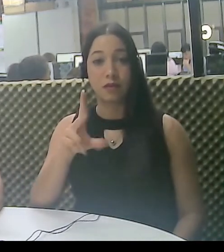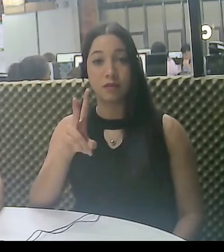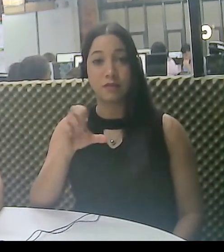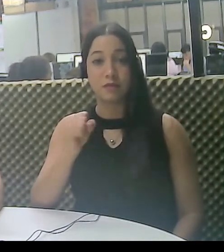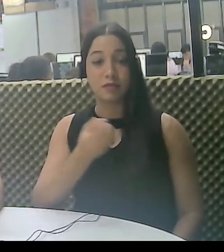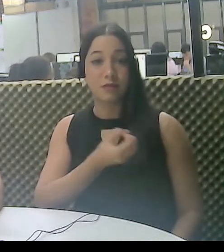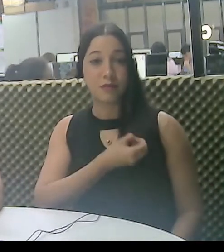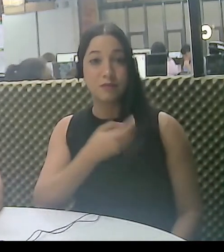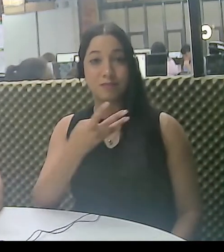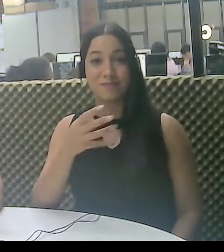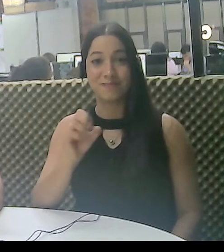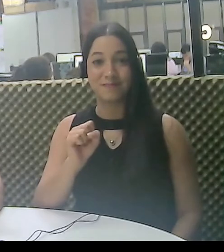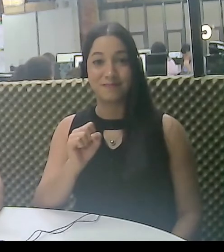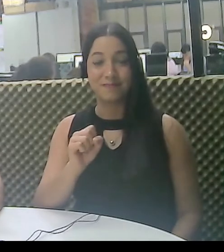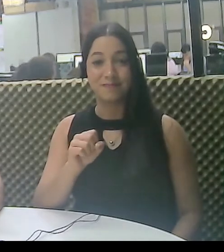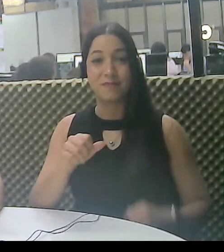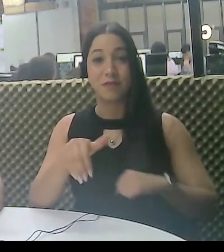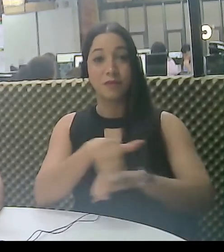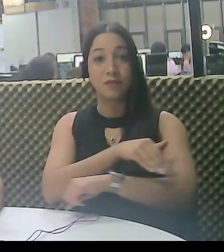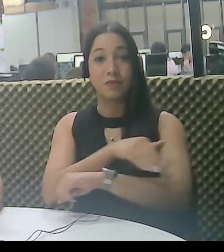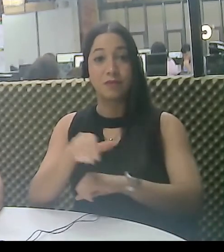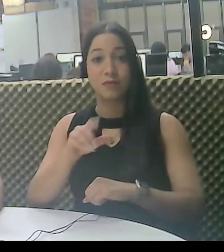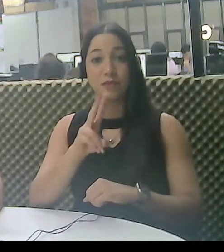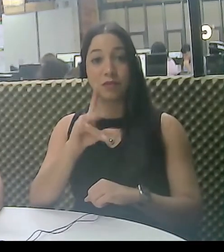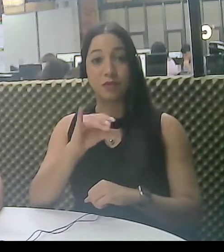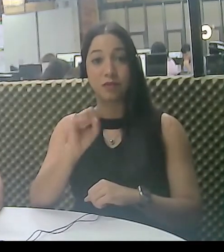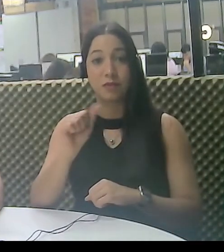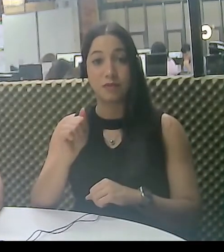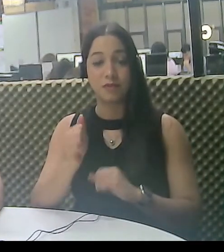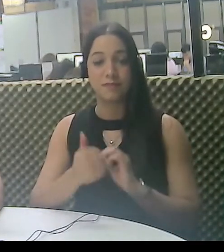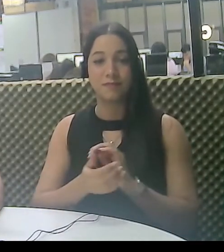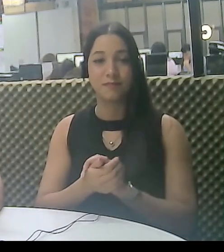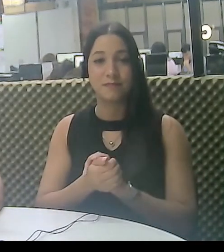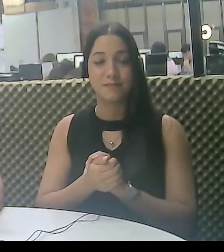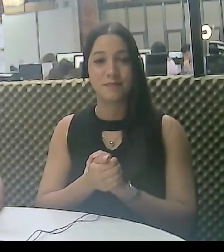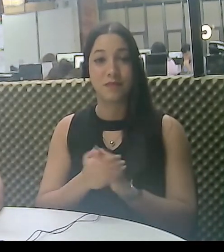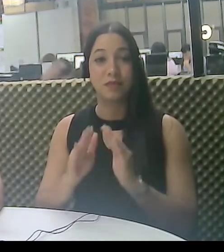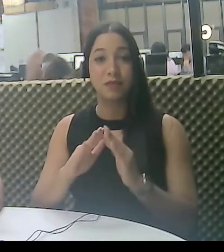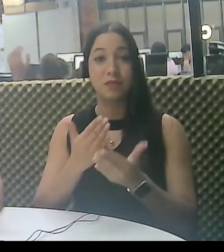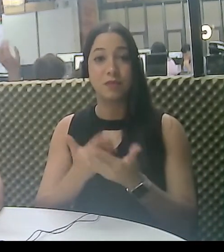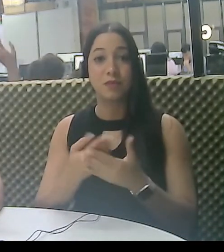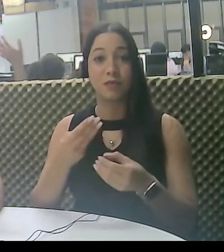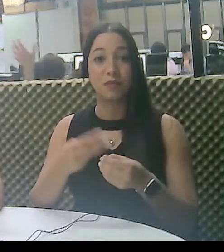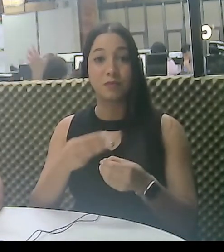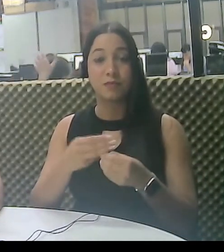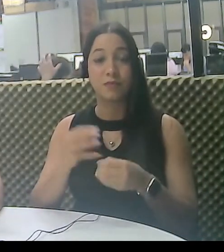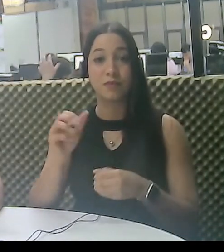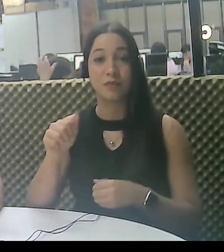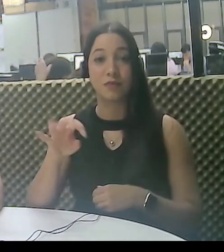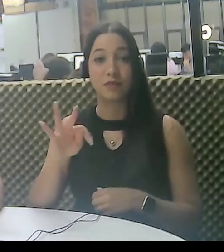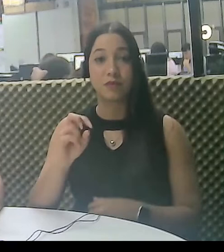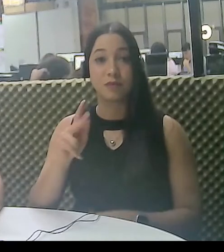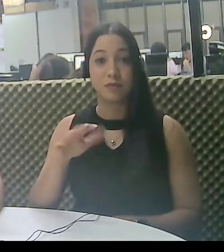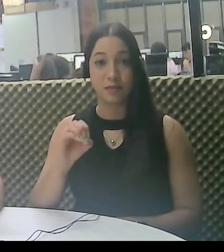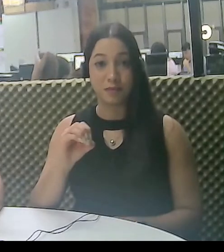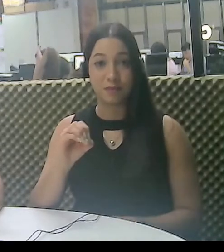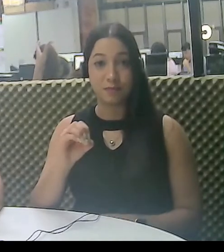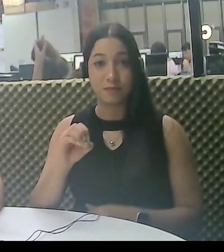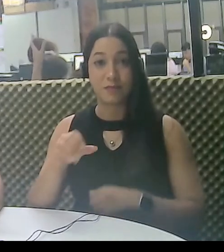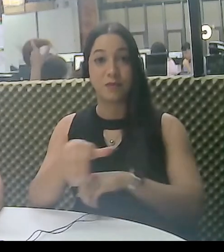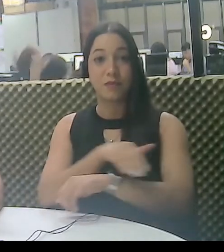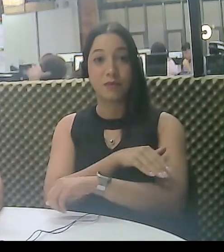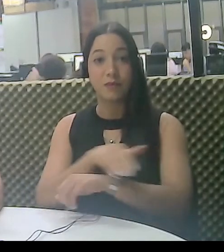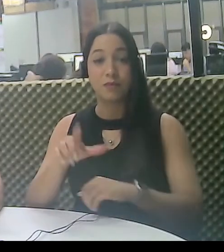número 48. Avenida Luzia Alves Borges, número 48, na Escola Municipal Antônio Martins da Silva, na